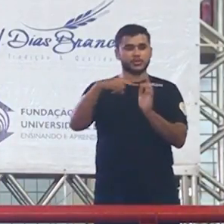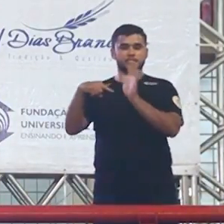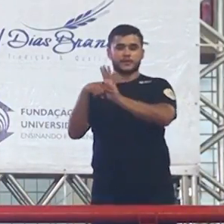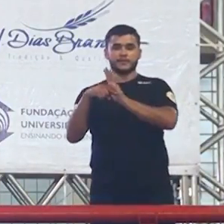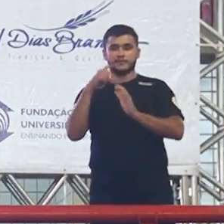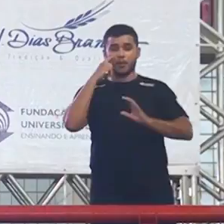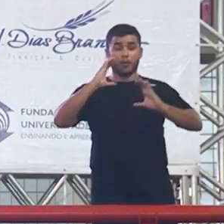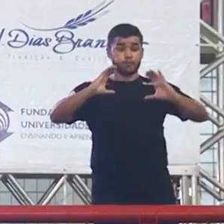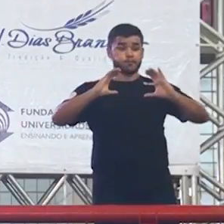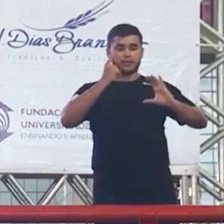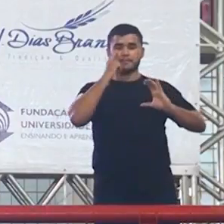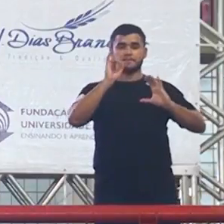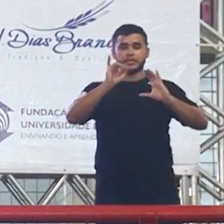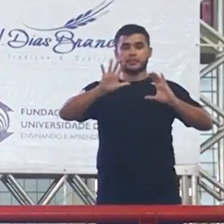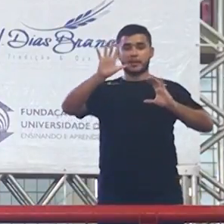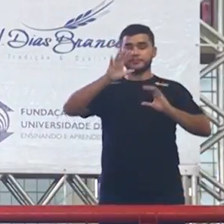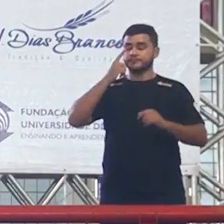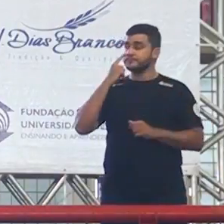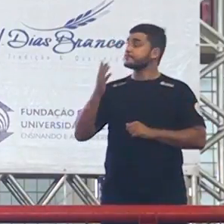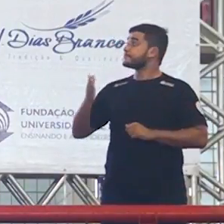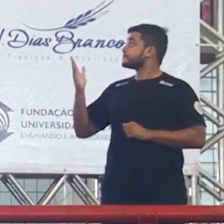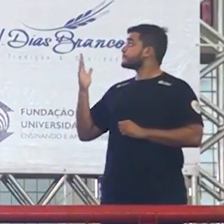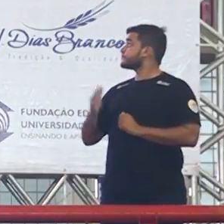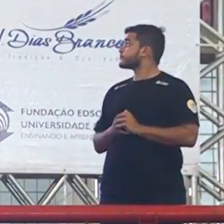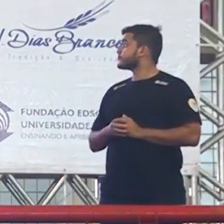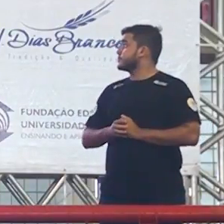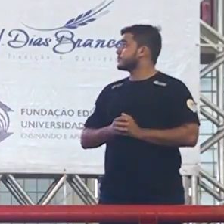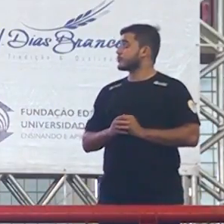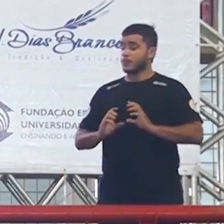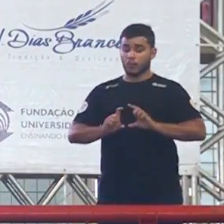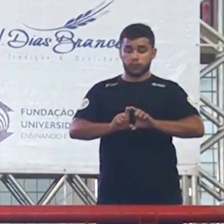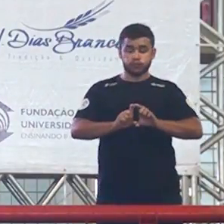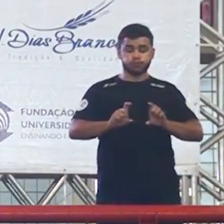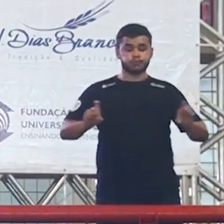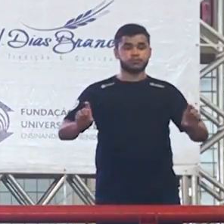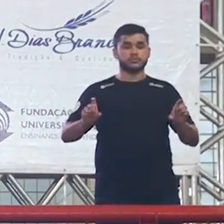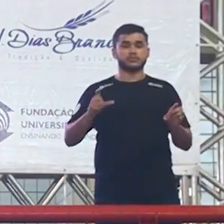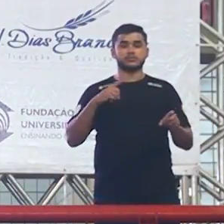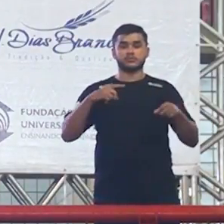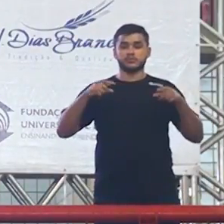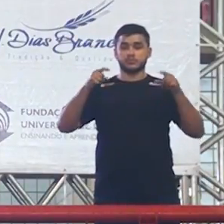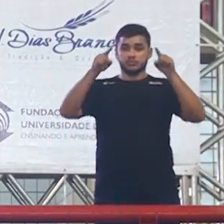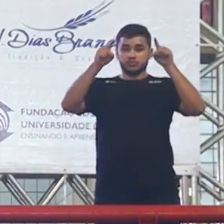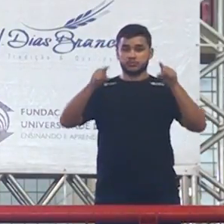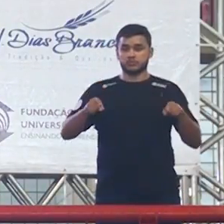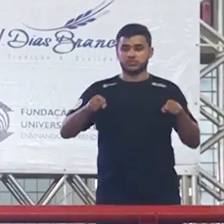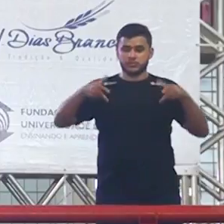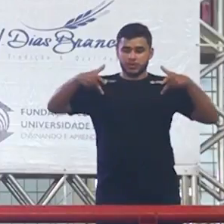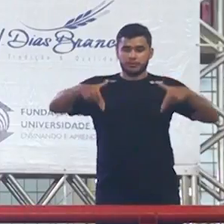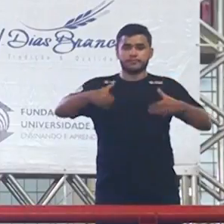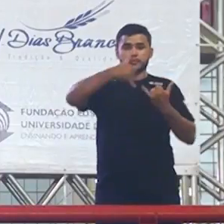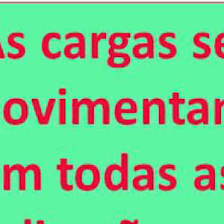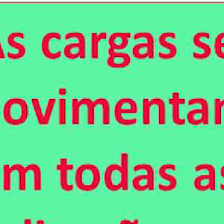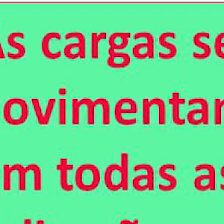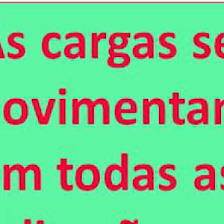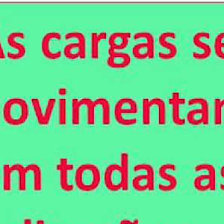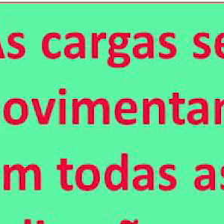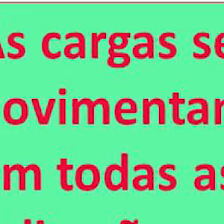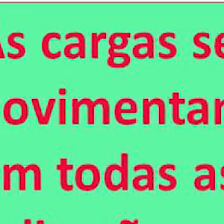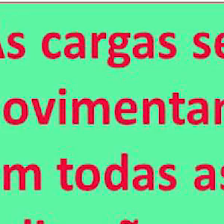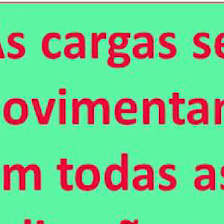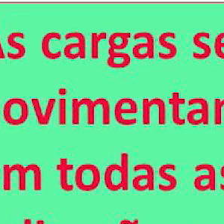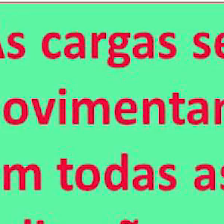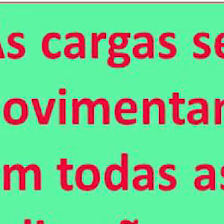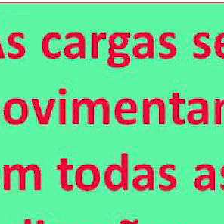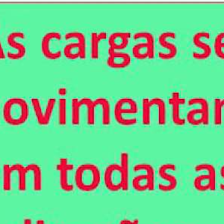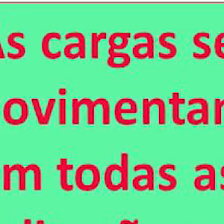bateria e lá embaixo eu tenho um resistor. E esses 2 pauzinhos pretos representam fios.